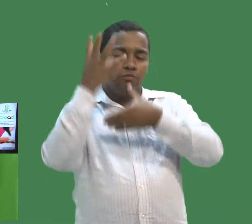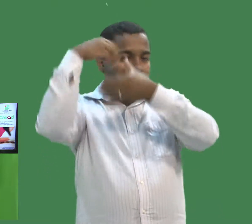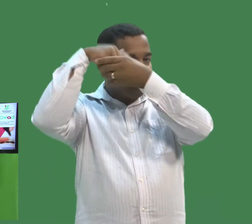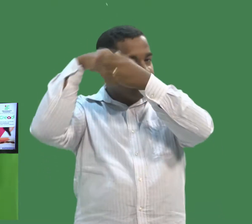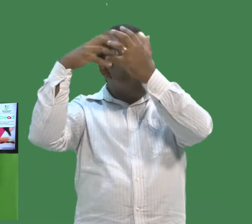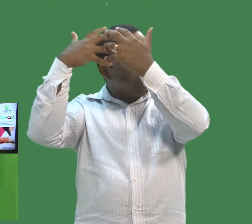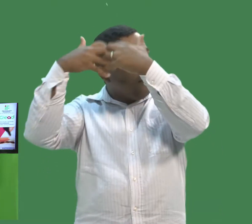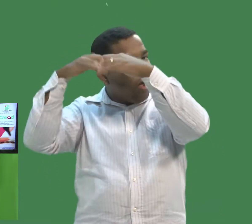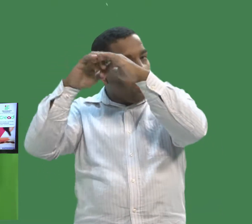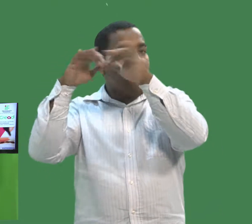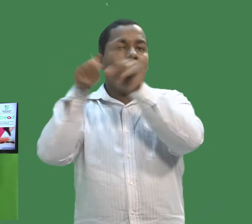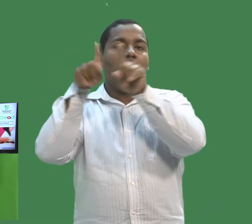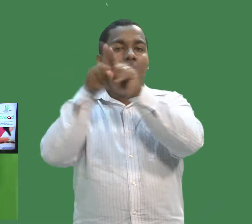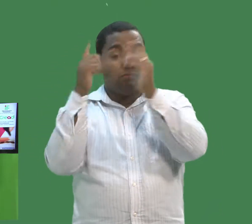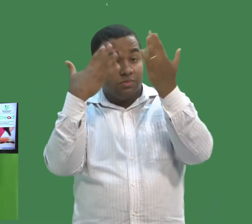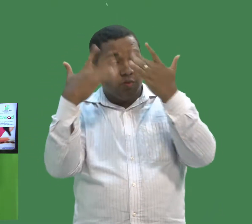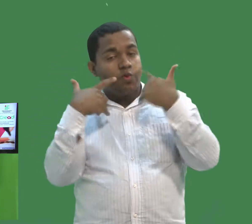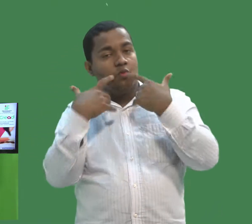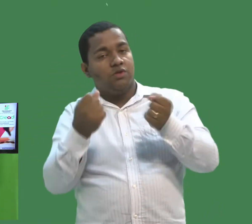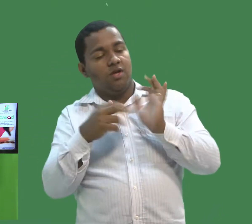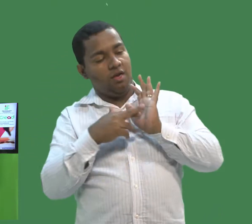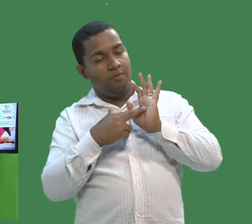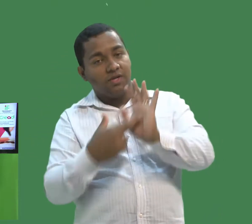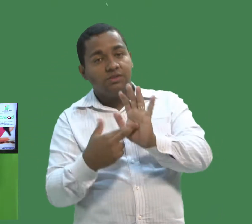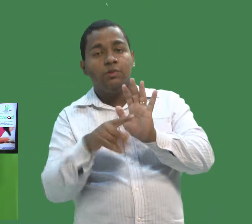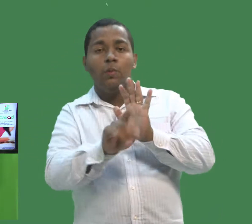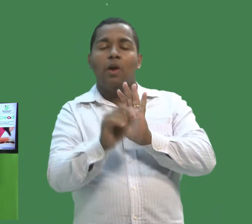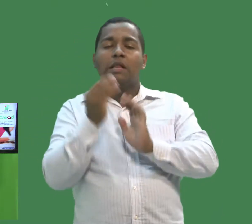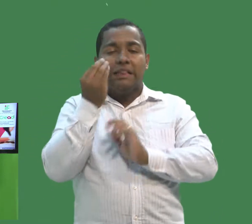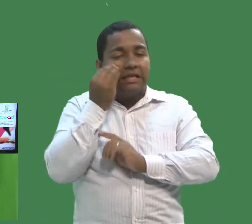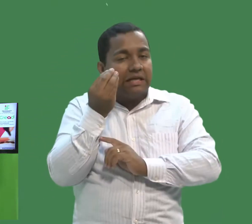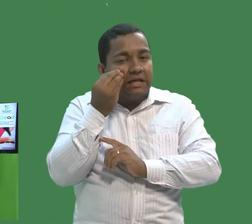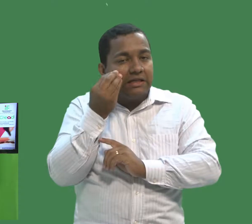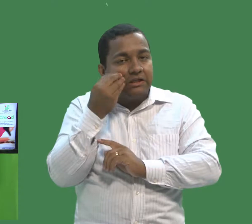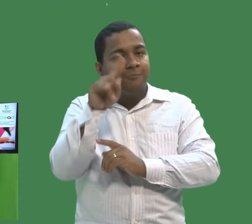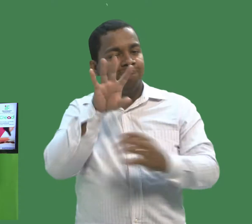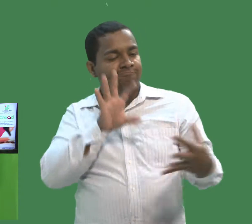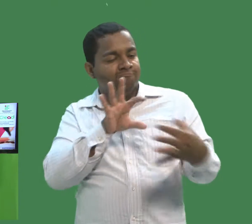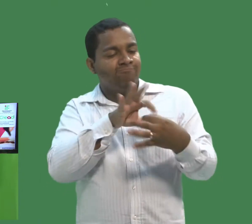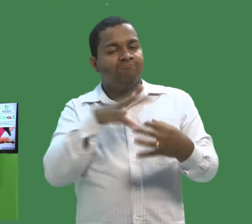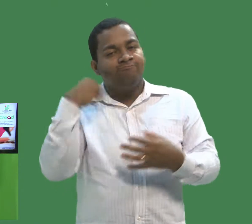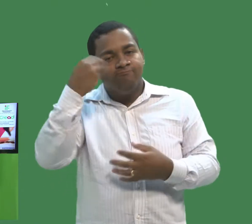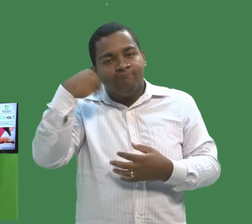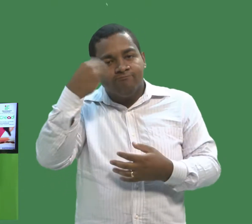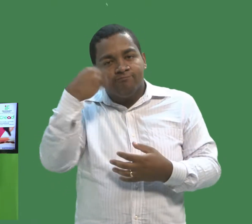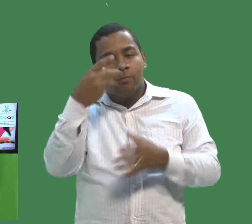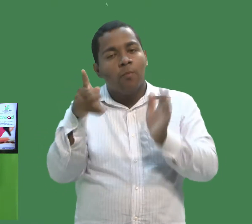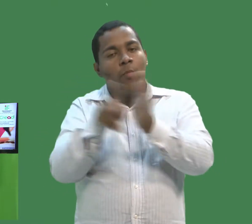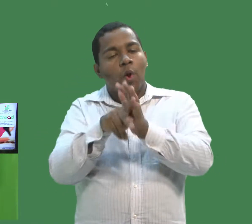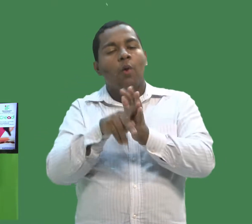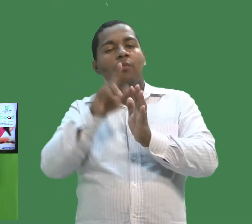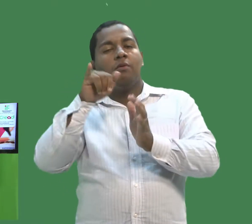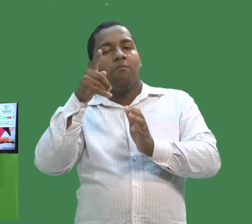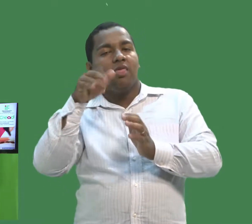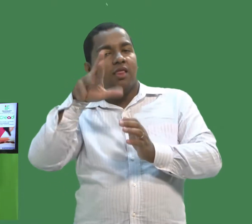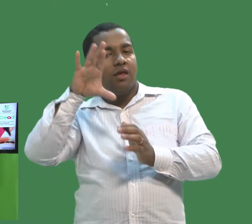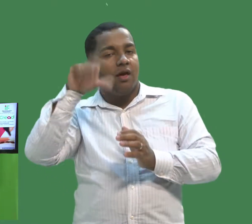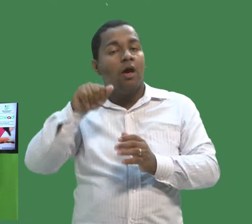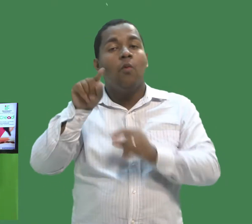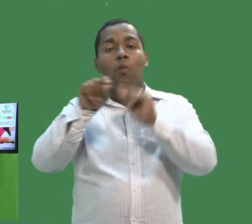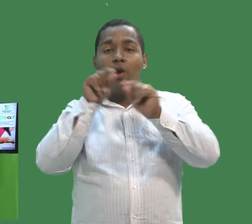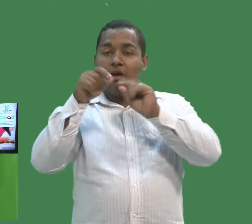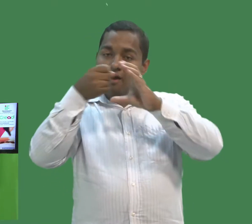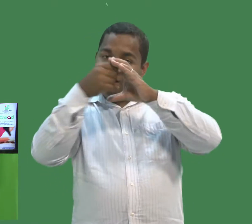armazenado. A psicolinguística representa uma tentativa ligada à experiência empírica, no sentido de